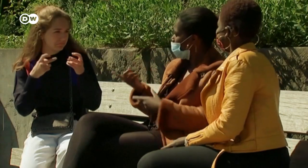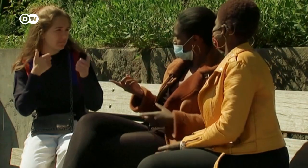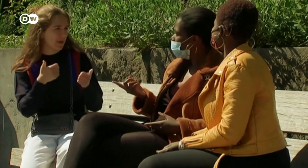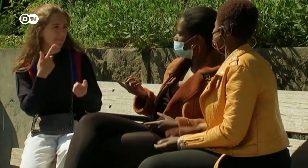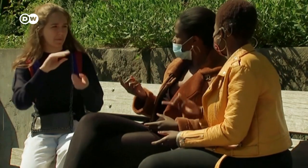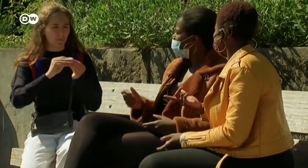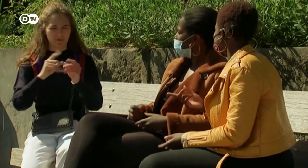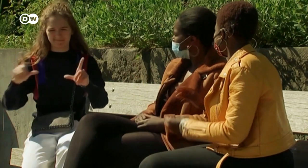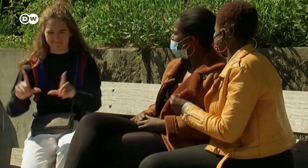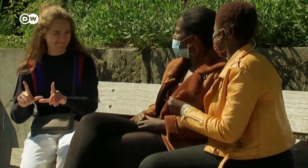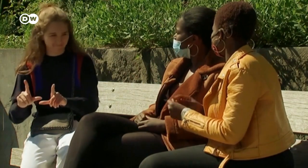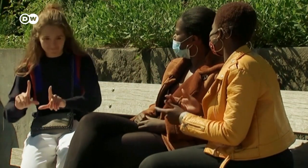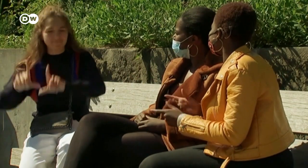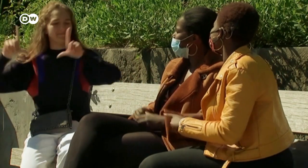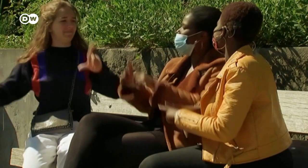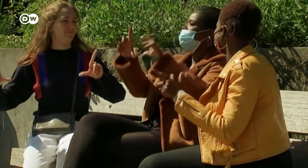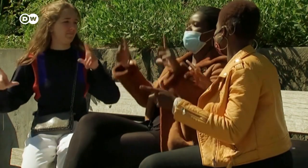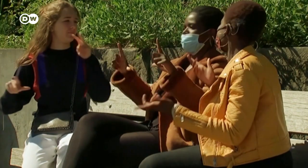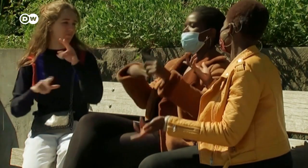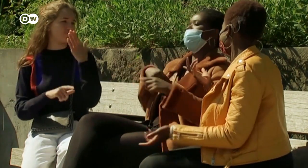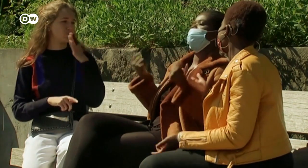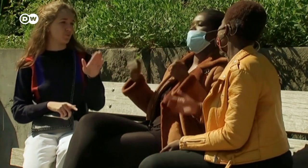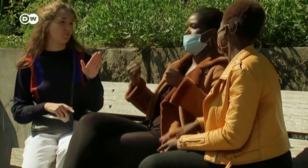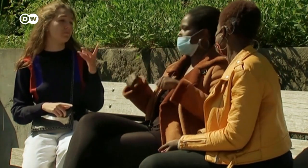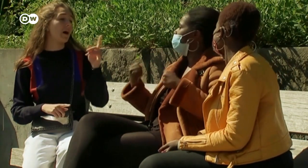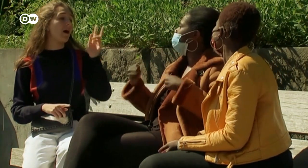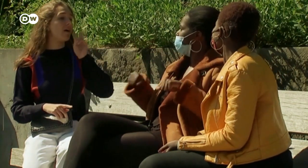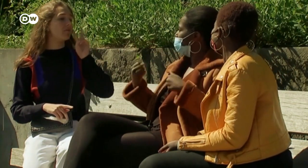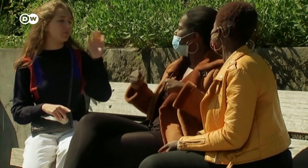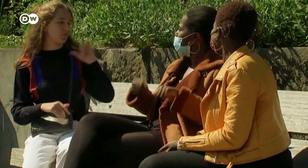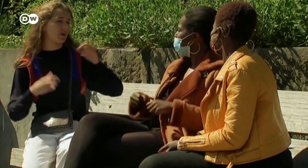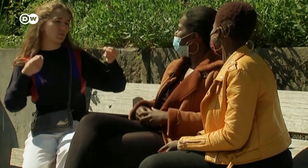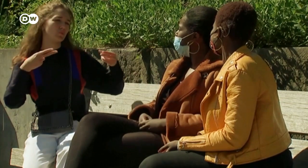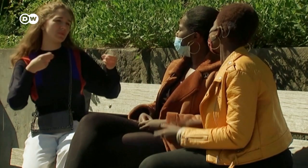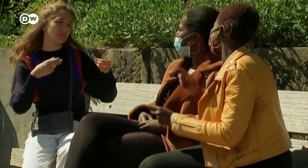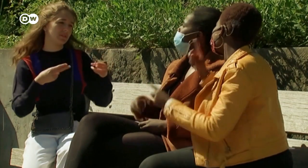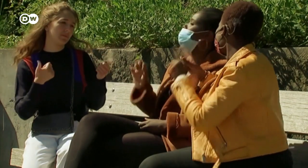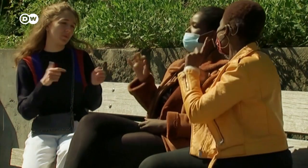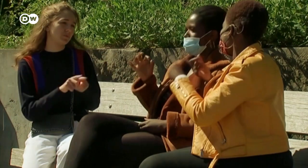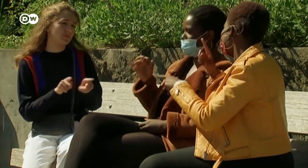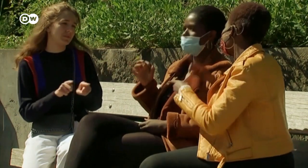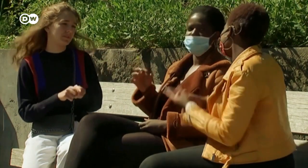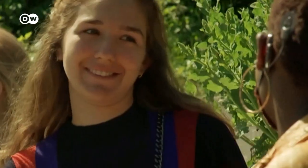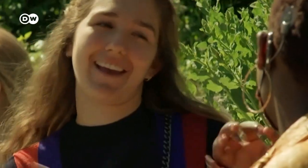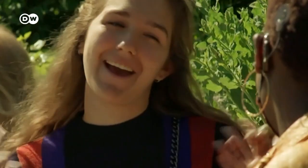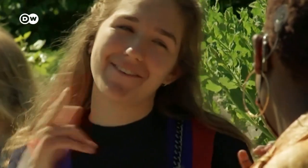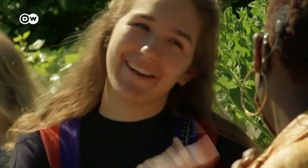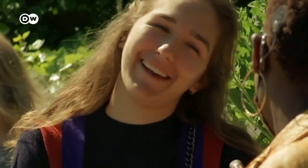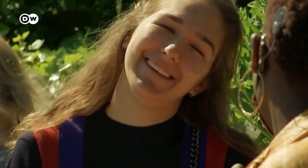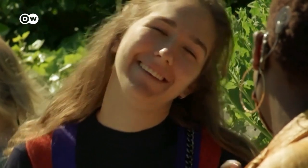Una opinión compartida también en otros continentes. Estas estudiantes de una escuela para sordos de Bélgica reclaman